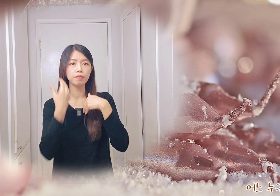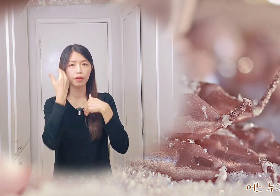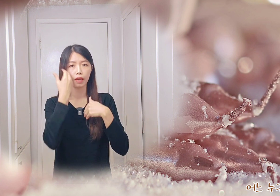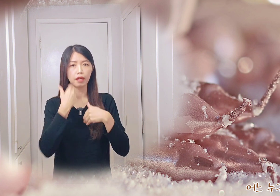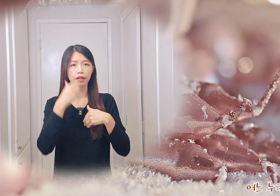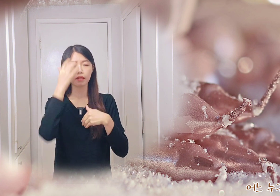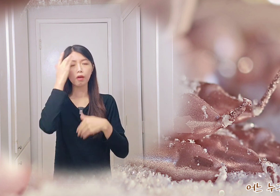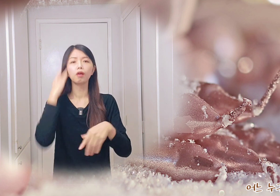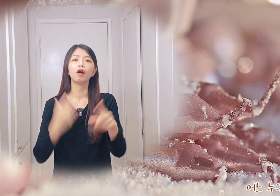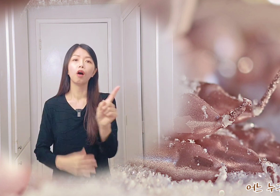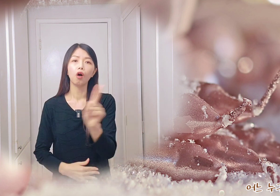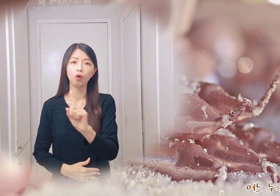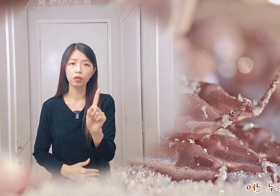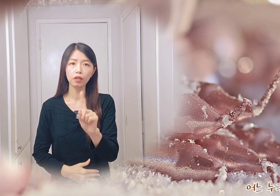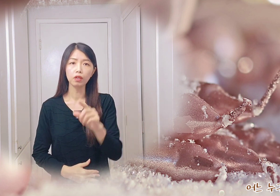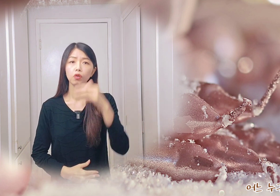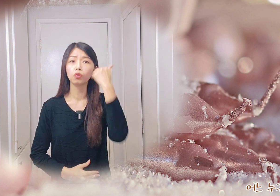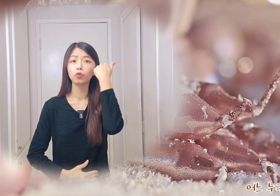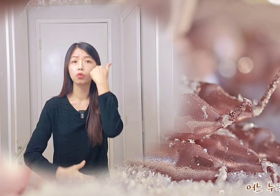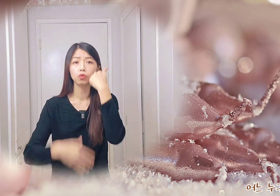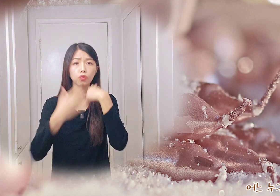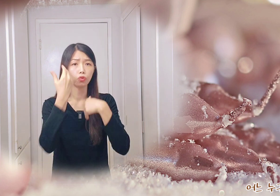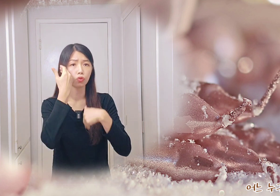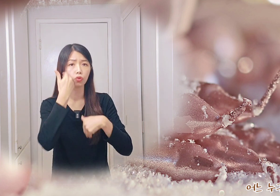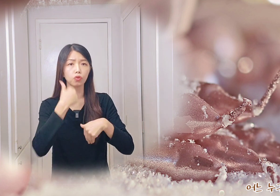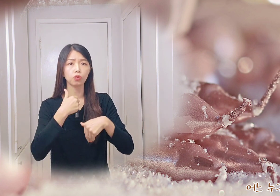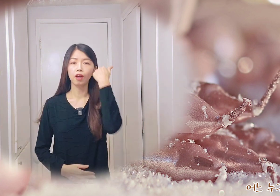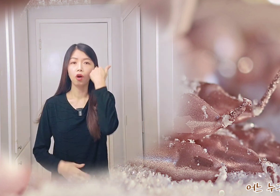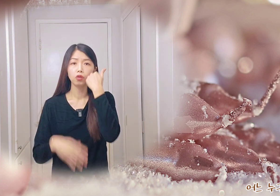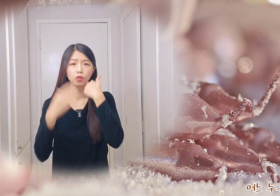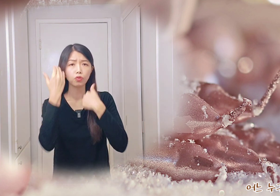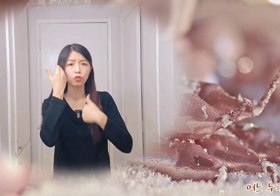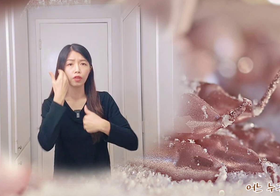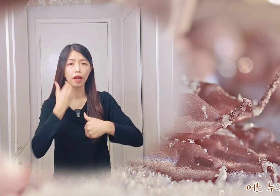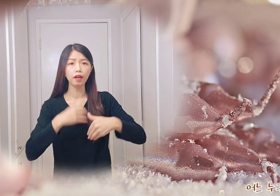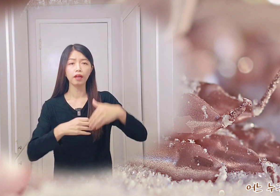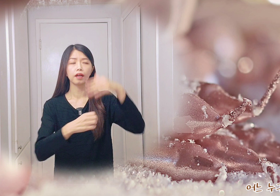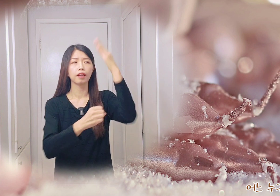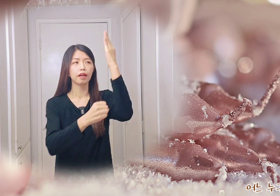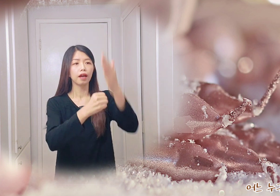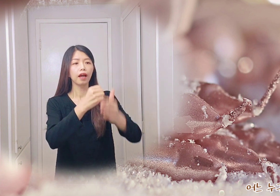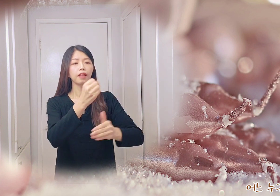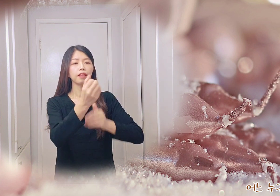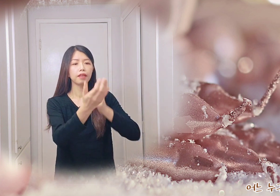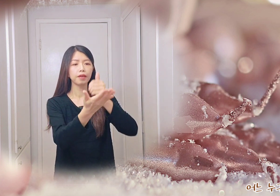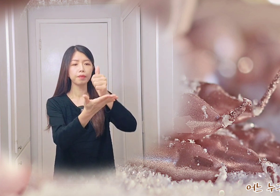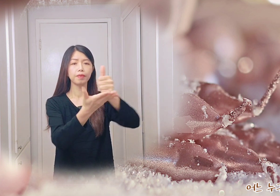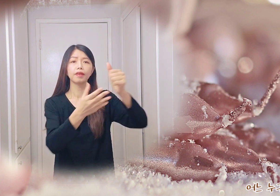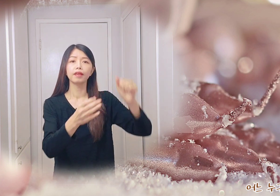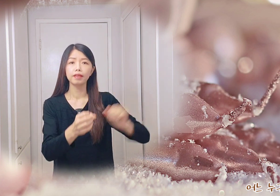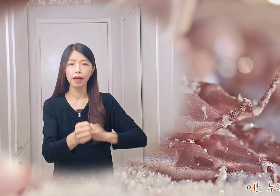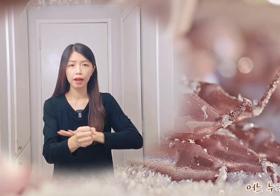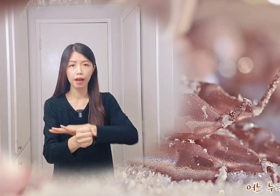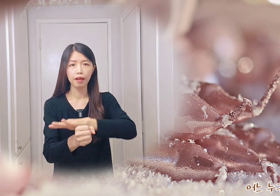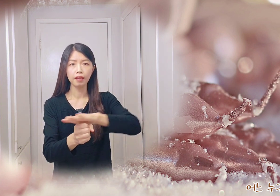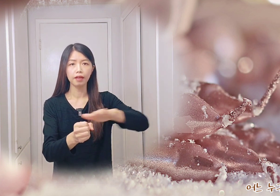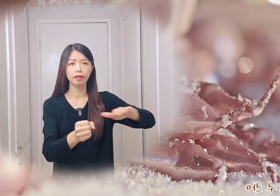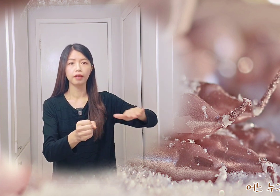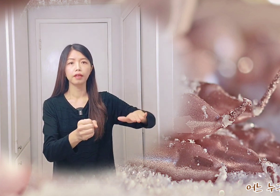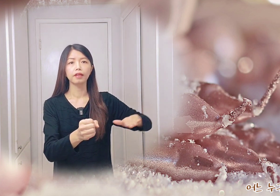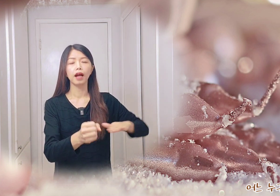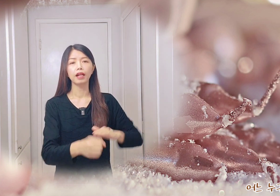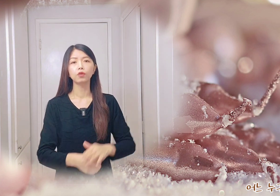그렇게 쓰입니다. 그래서 어느 누구. 어느 누구나 하나님